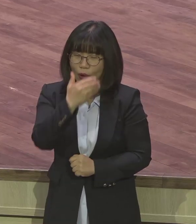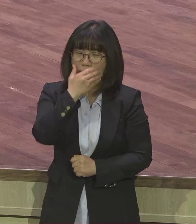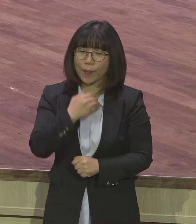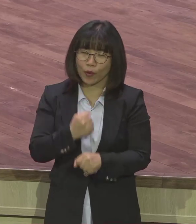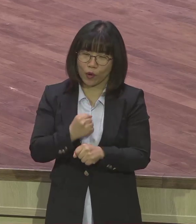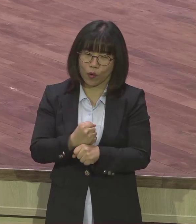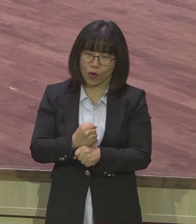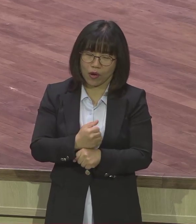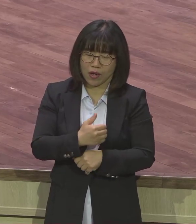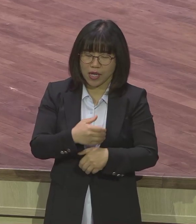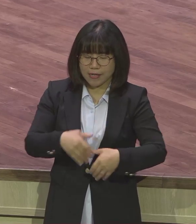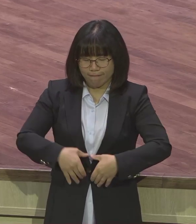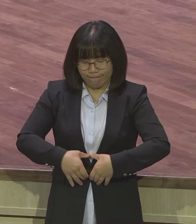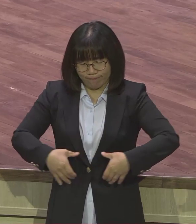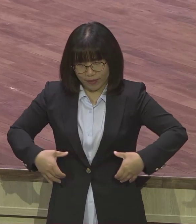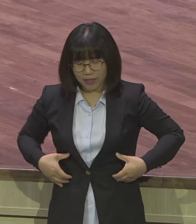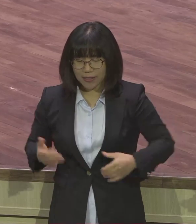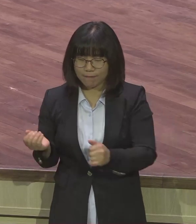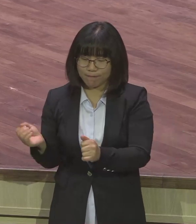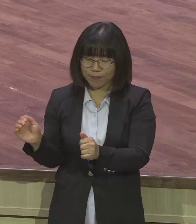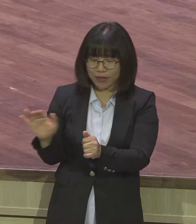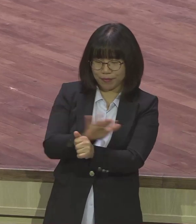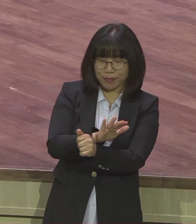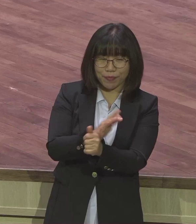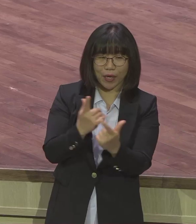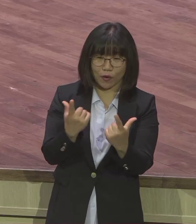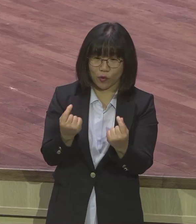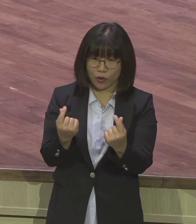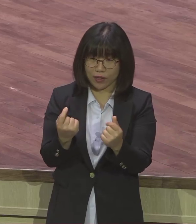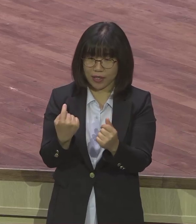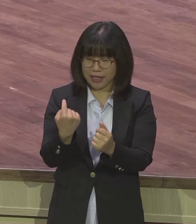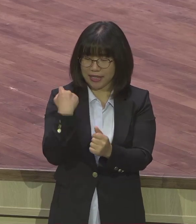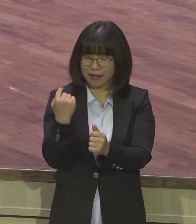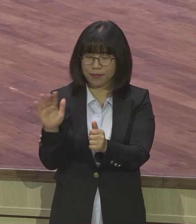최고의 백그라운드예요. 하나님이 나와 함께 계신다.